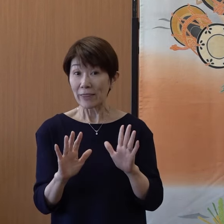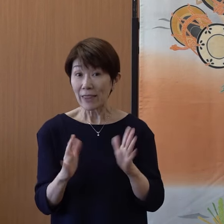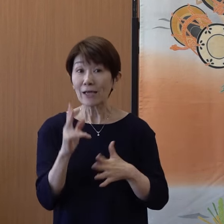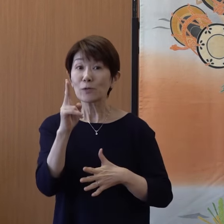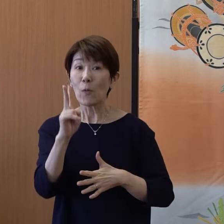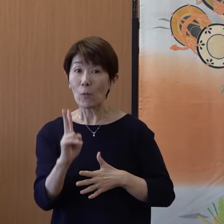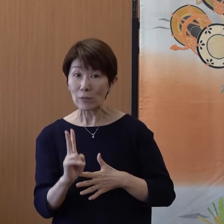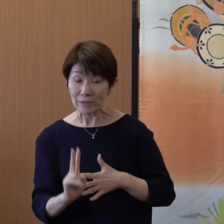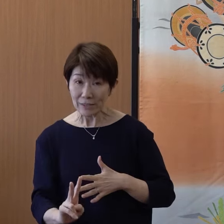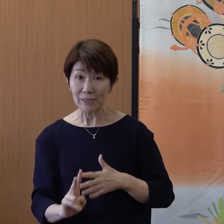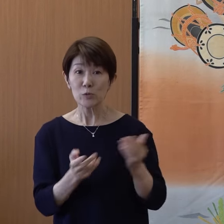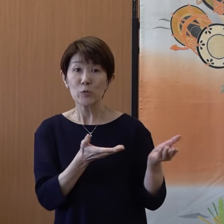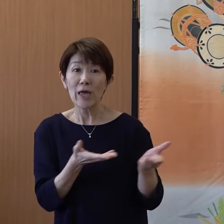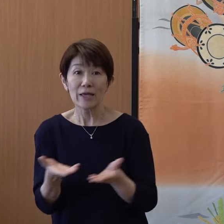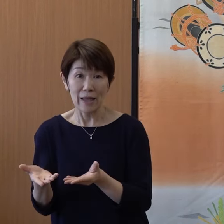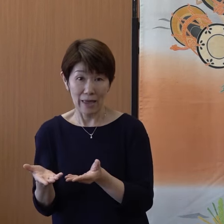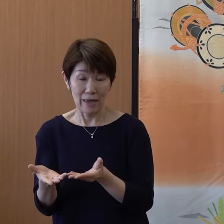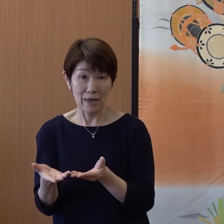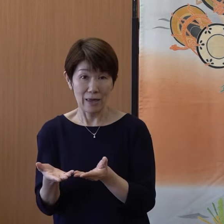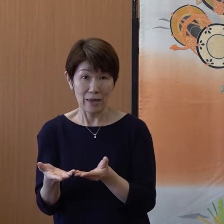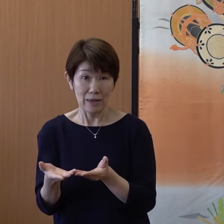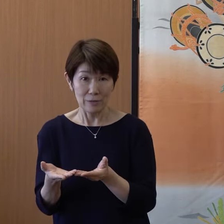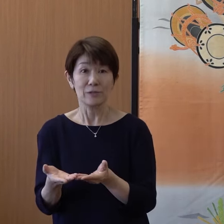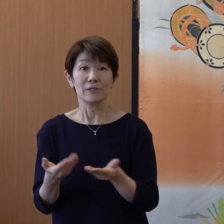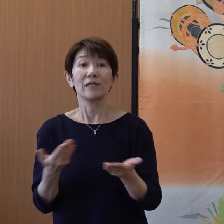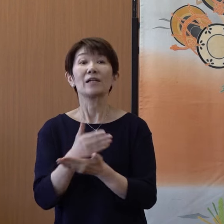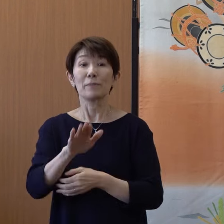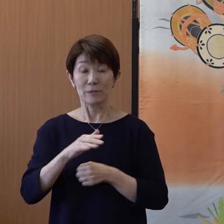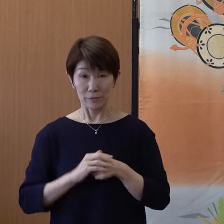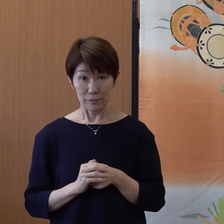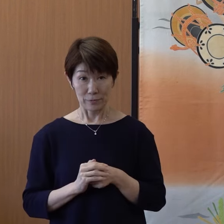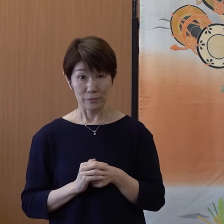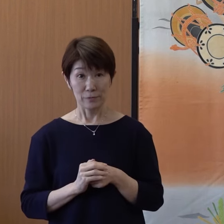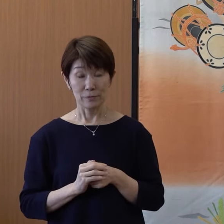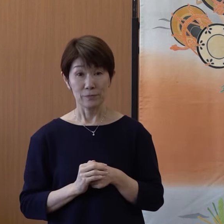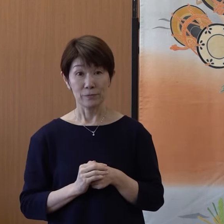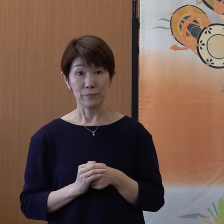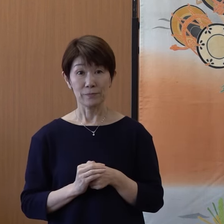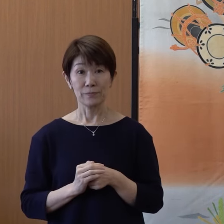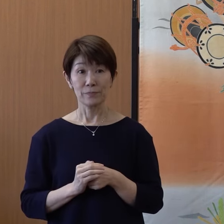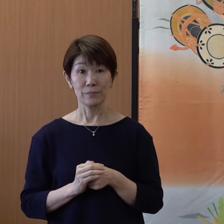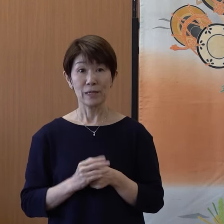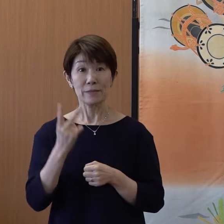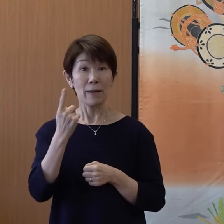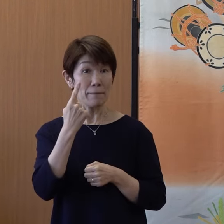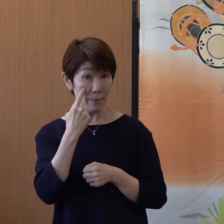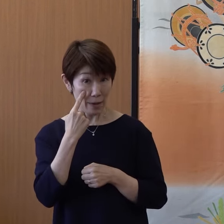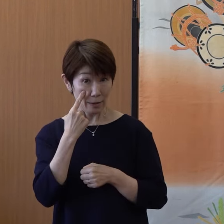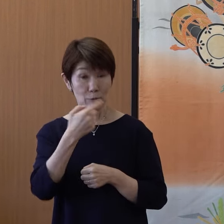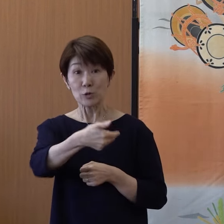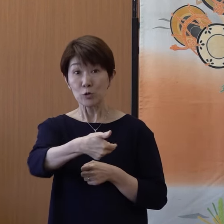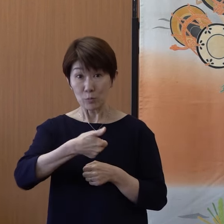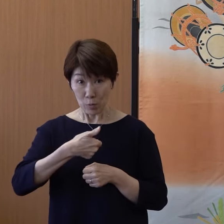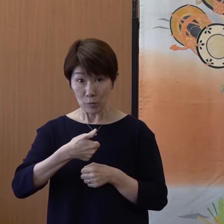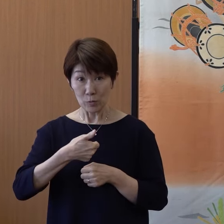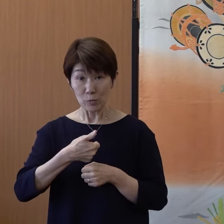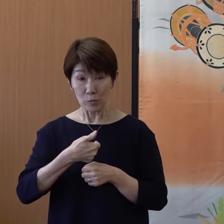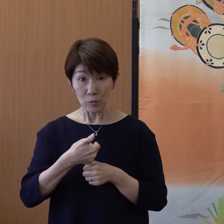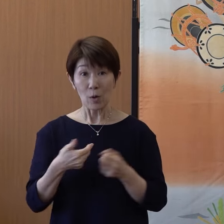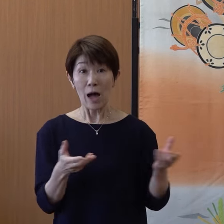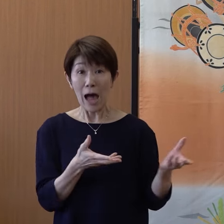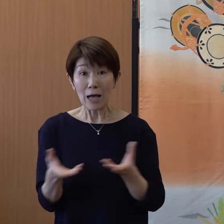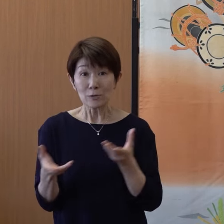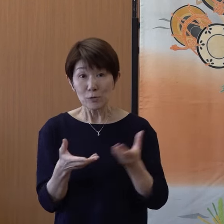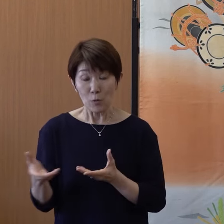け入れをしていくというようになります。そして、2点目の搬送ルートについ